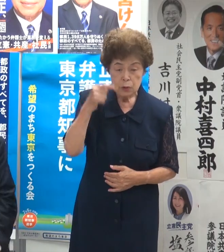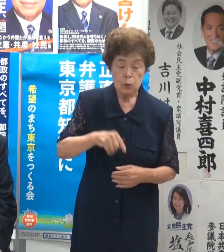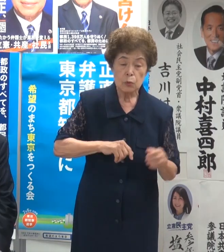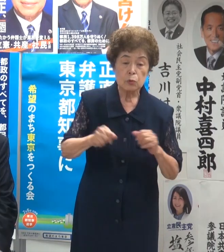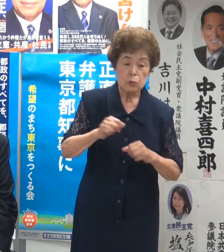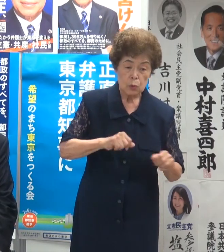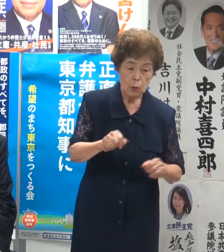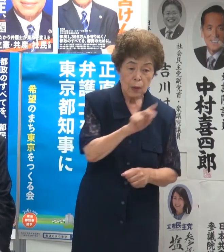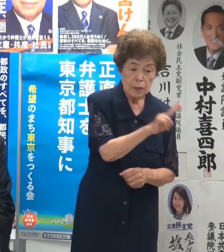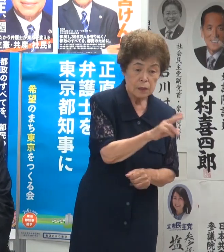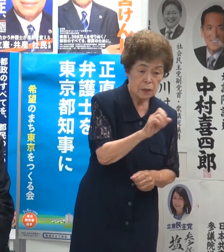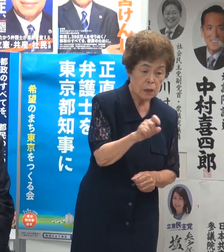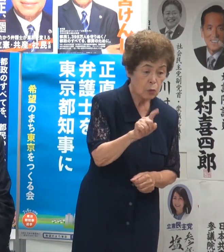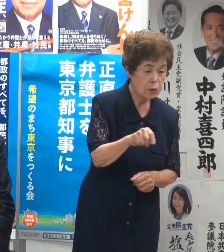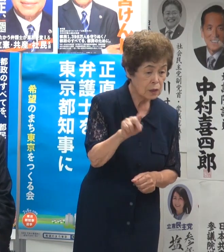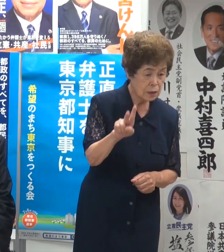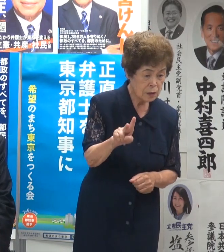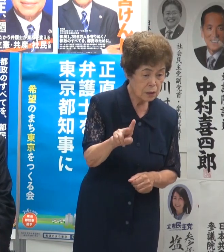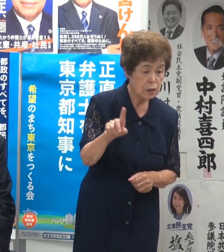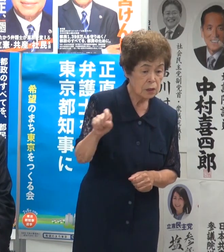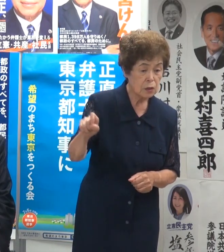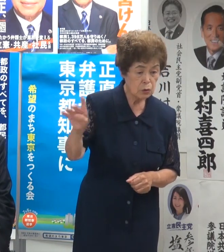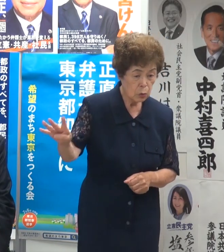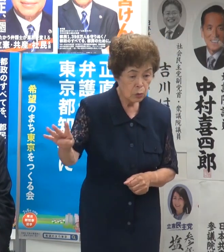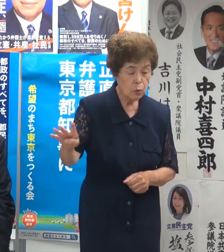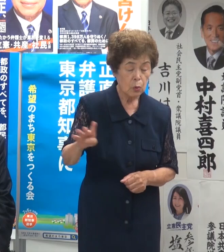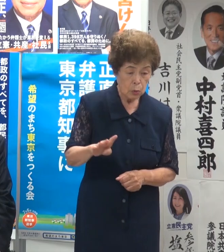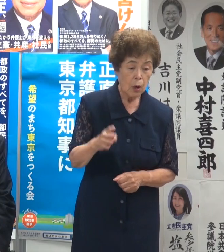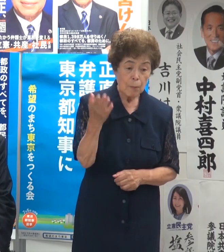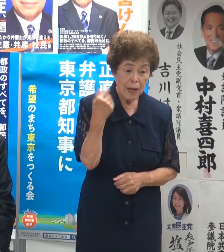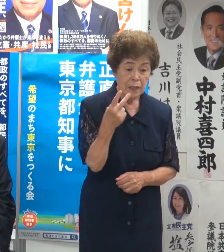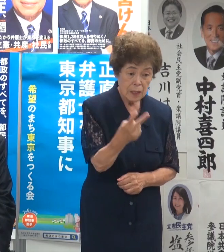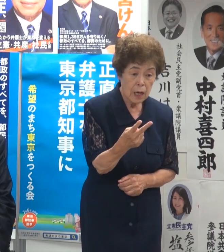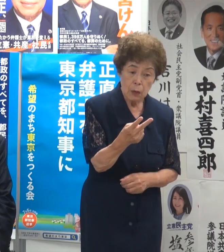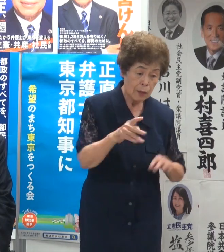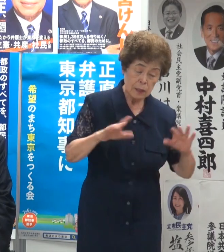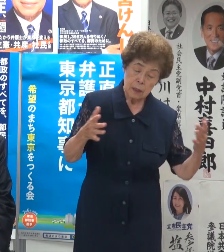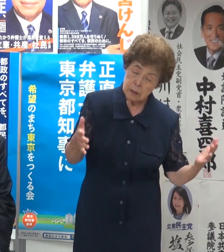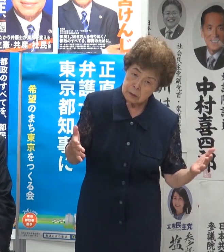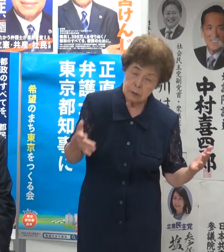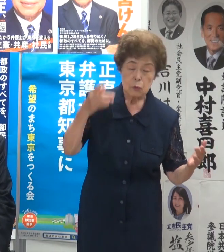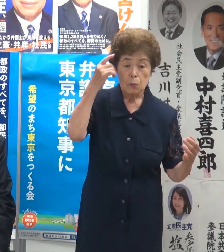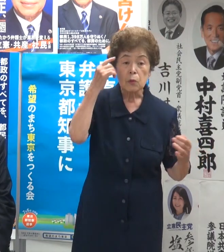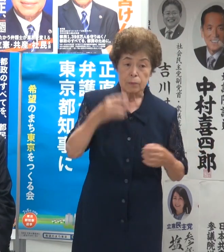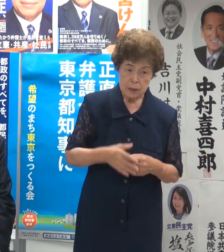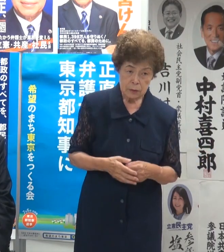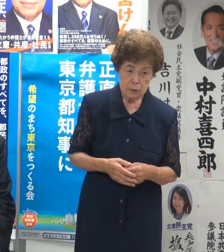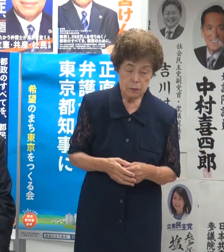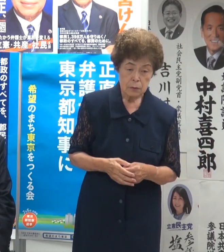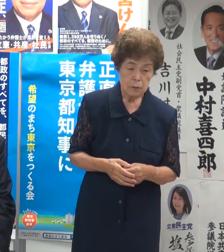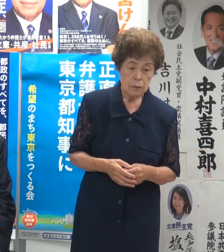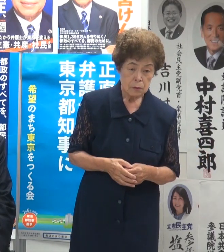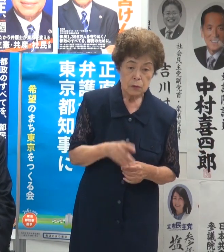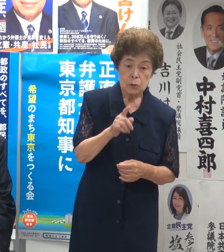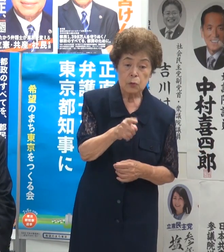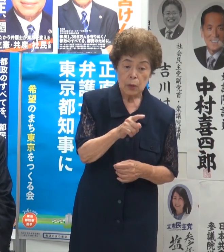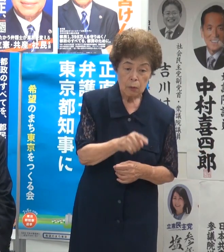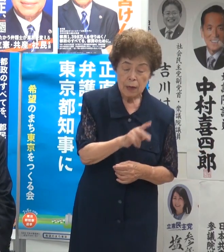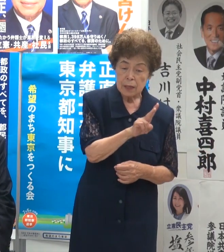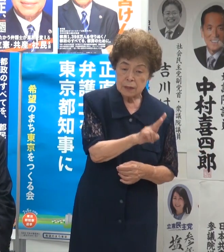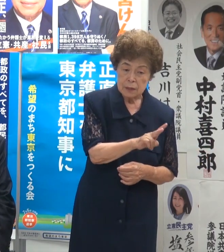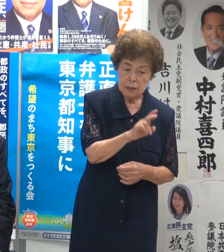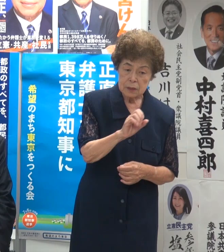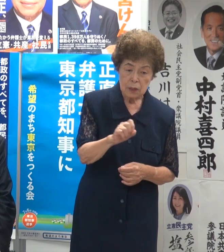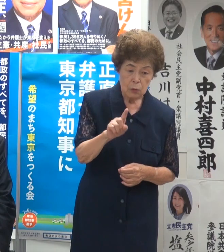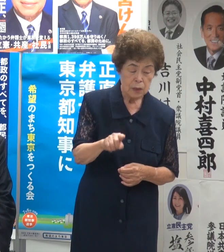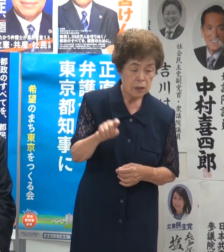2012年、14年の時はなかったなというふうに思ってまして、まあ、それはいろいろ2015